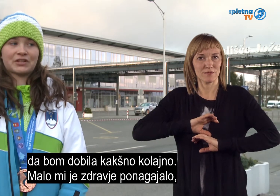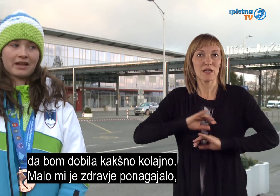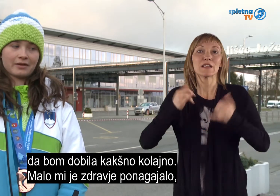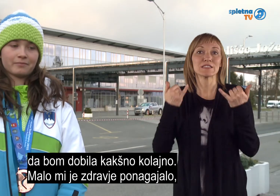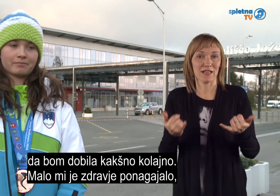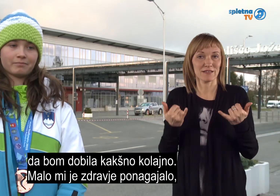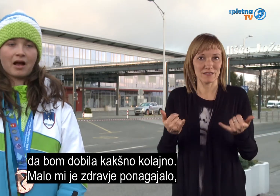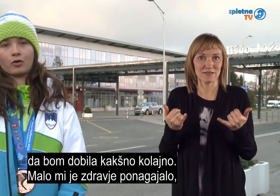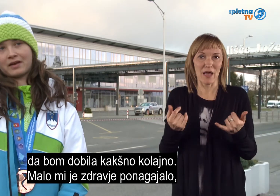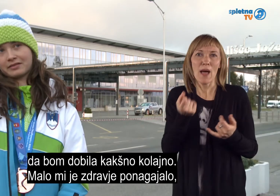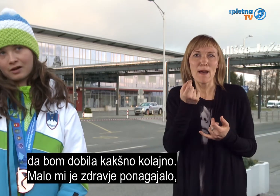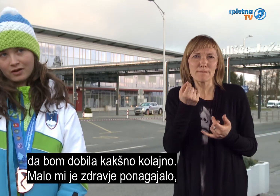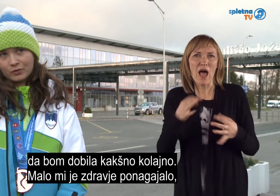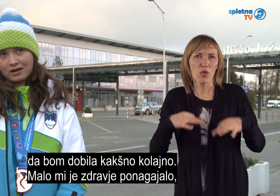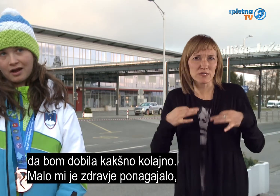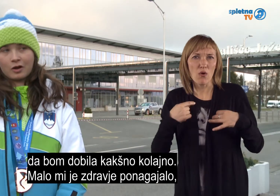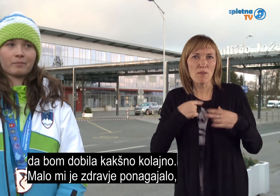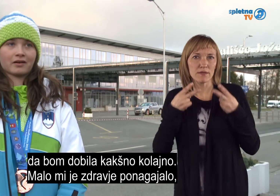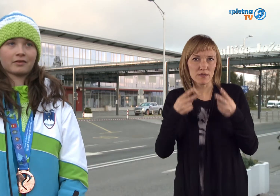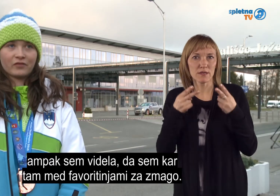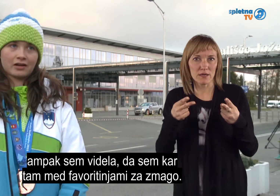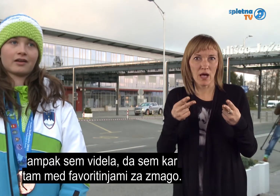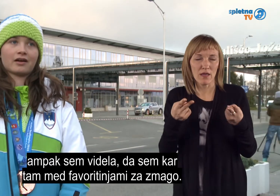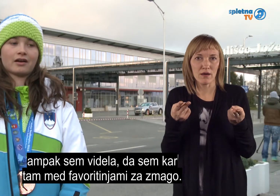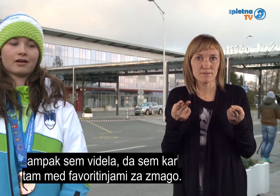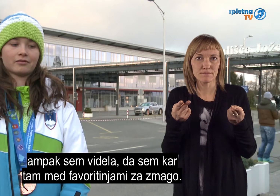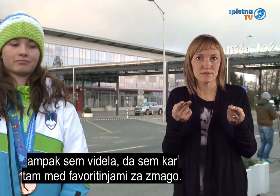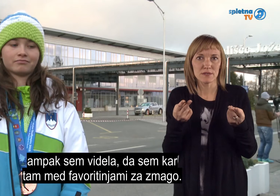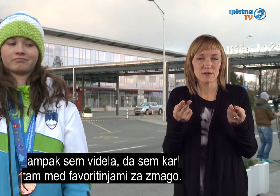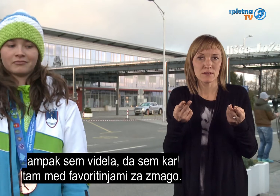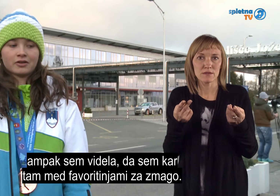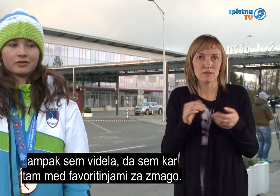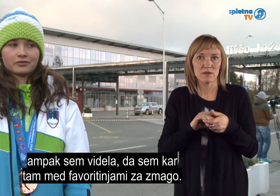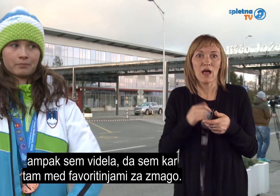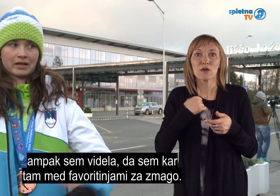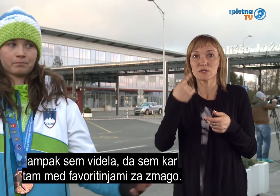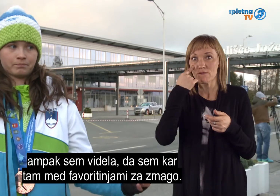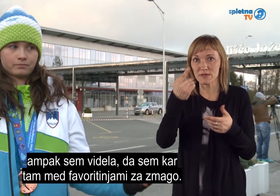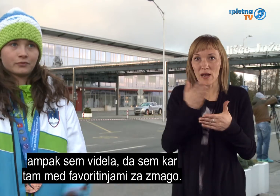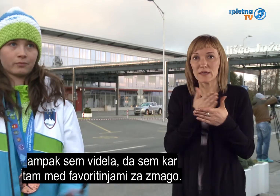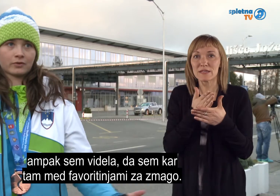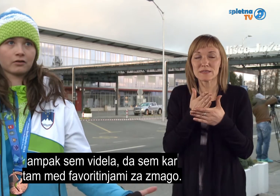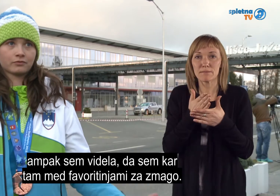Zdaj malo mi je zdravje ponagajalo, ampak sem videla, da sem kar tam